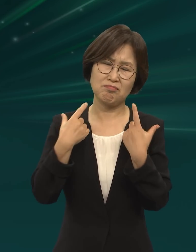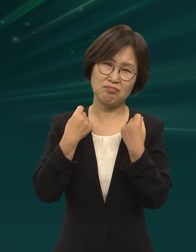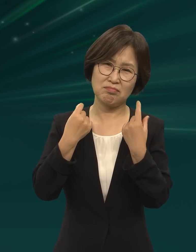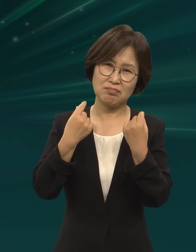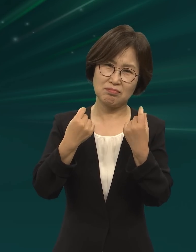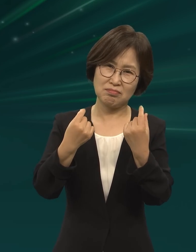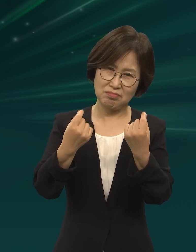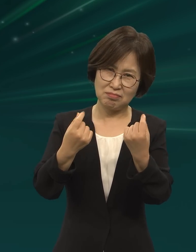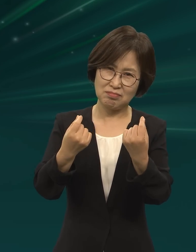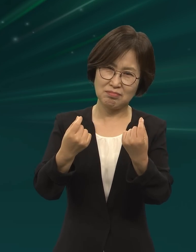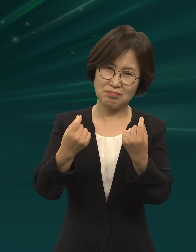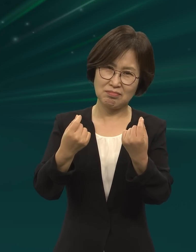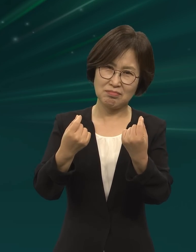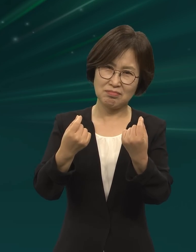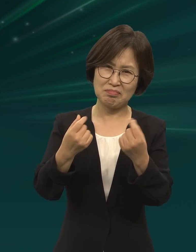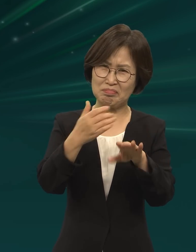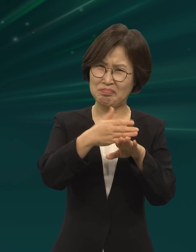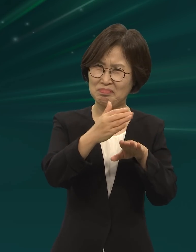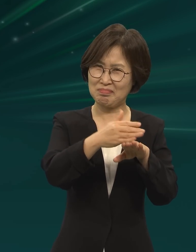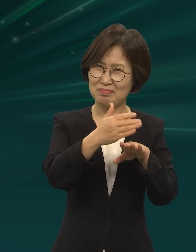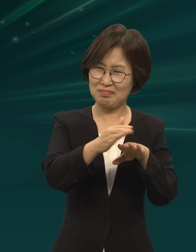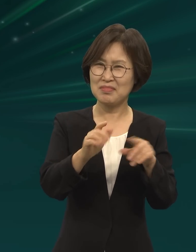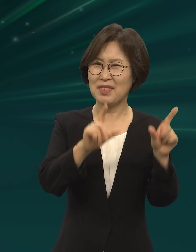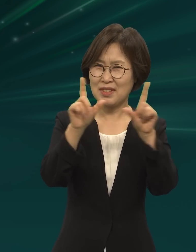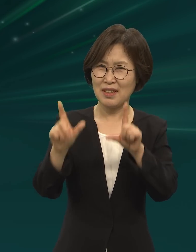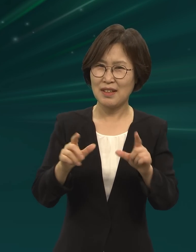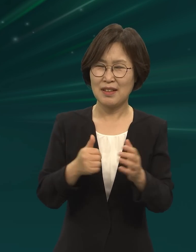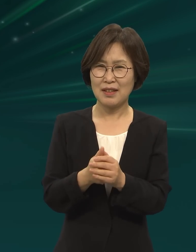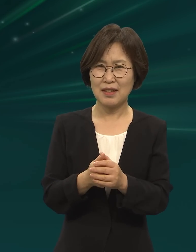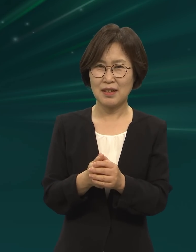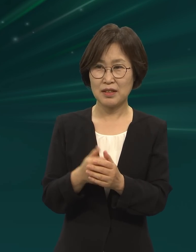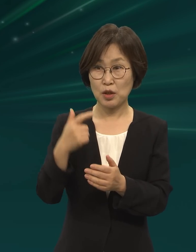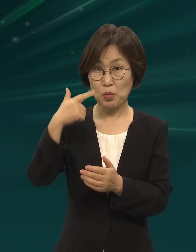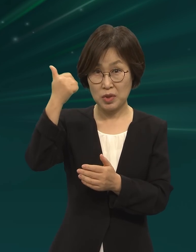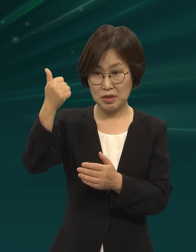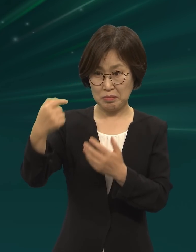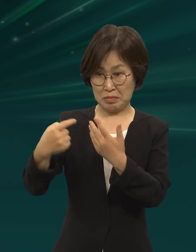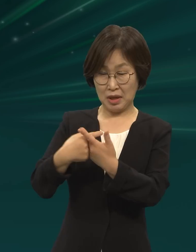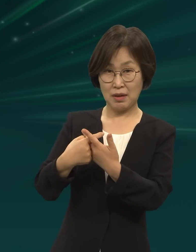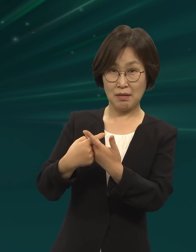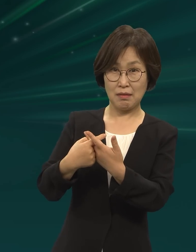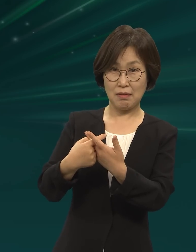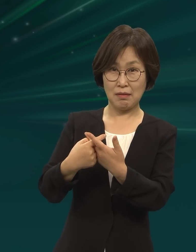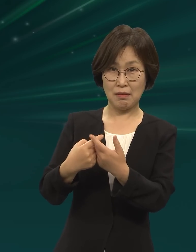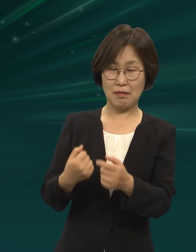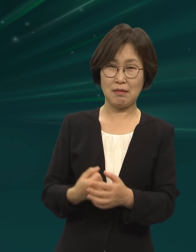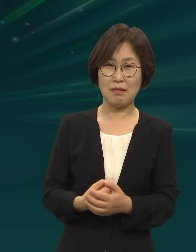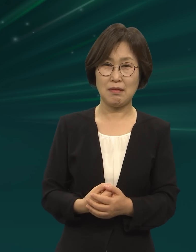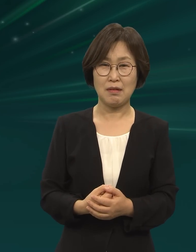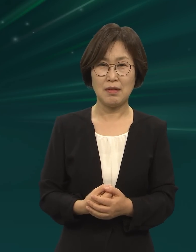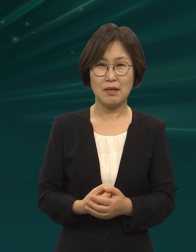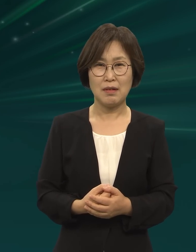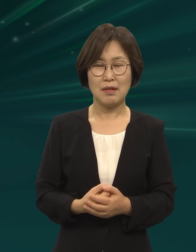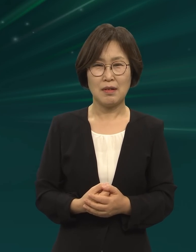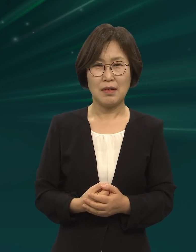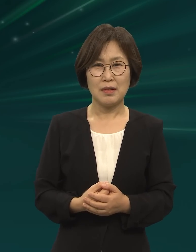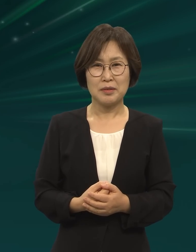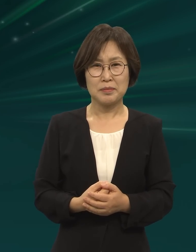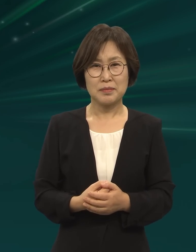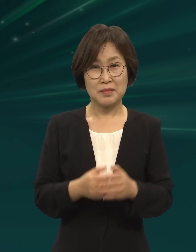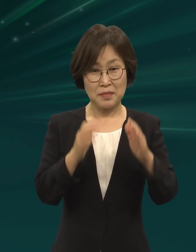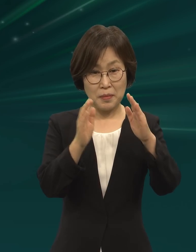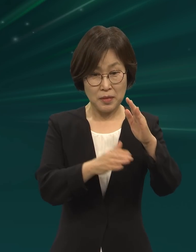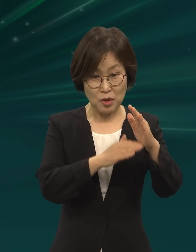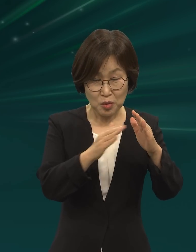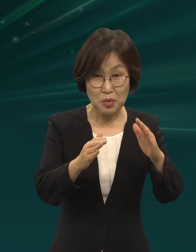삶을 살았습니다. 그러나 모비다스 목사님께서 다 목사님들이 다 이해하십니다. 성도님들이